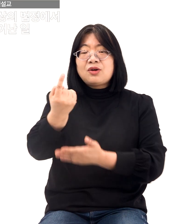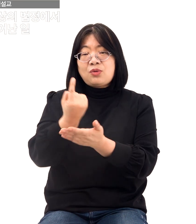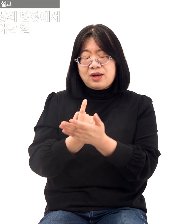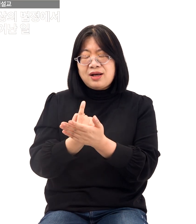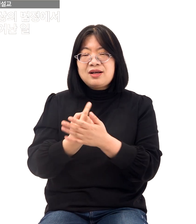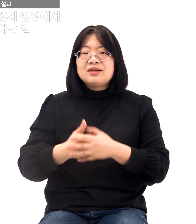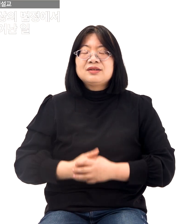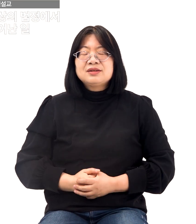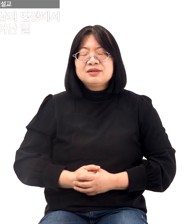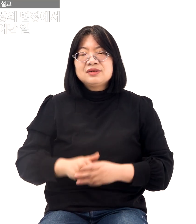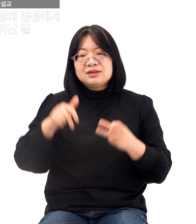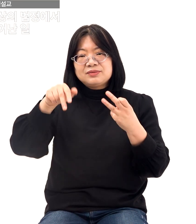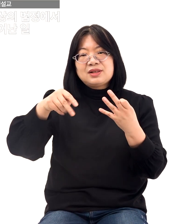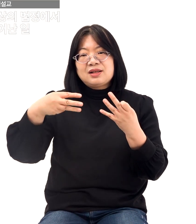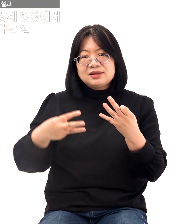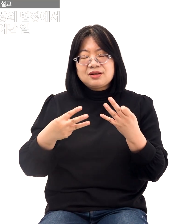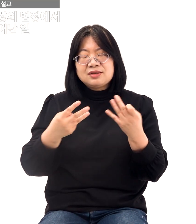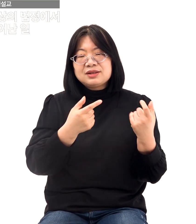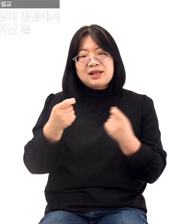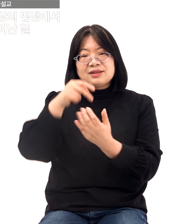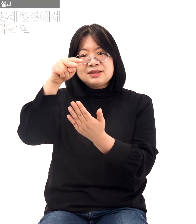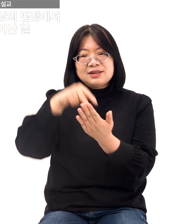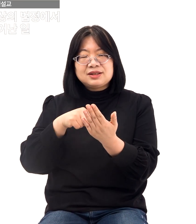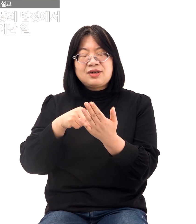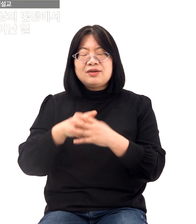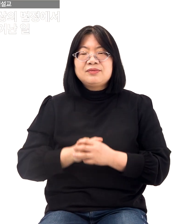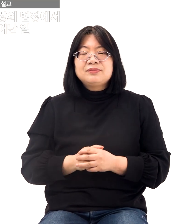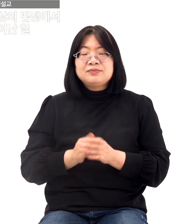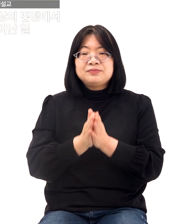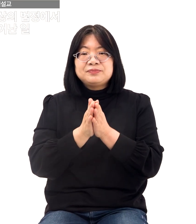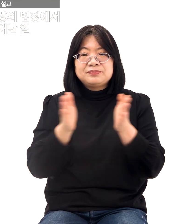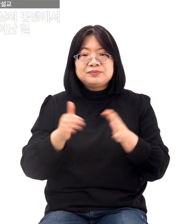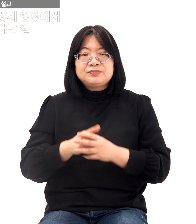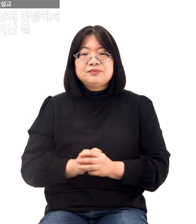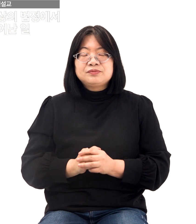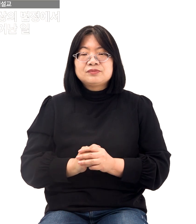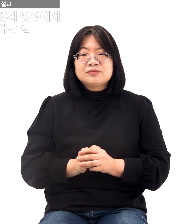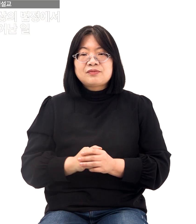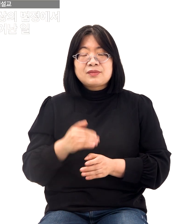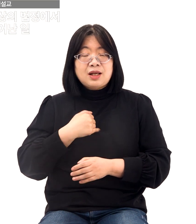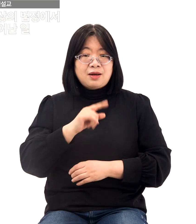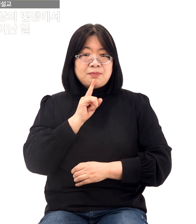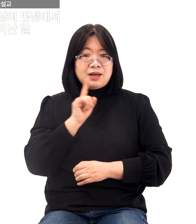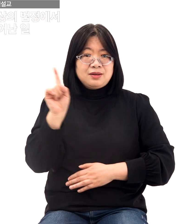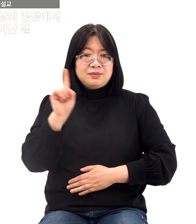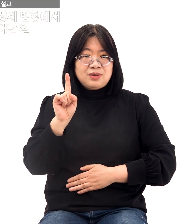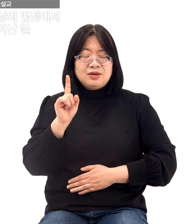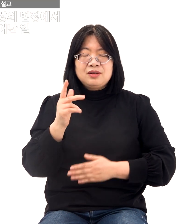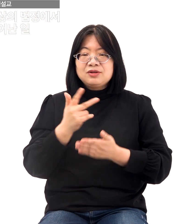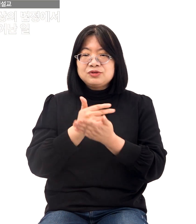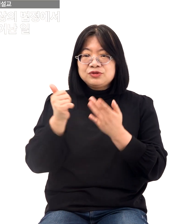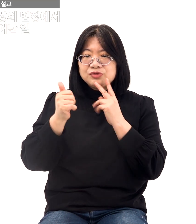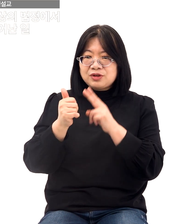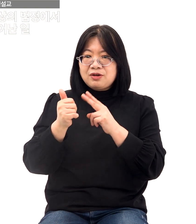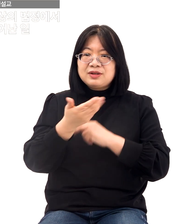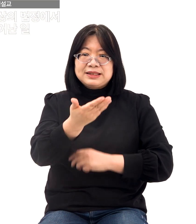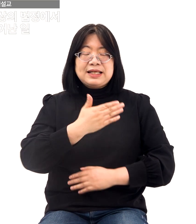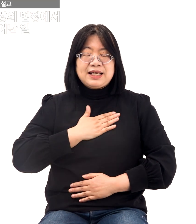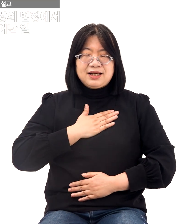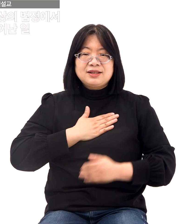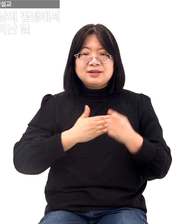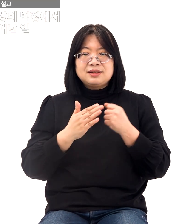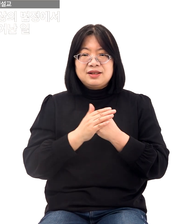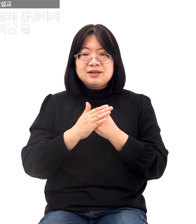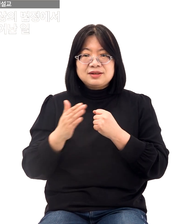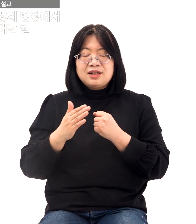왔느냐. 14절 다 같이 읽습니다. 시작. 내가 말하기를 내 주여 당신이 아시나이다